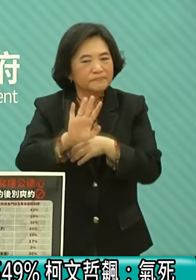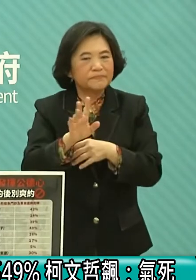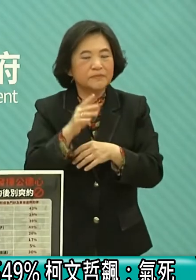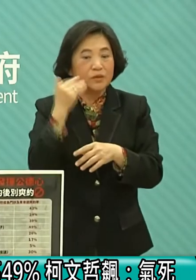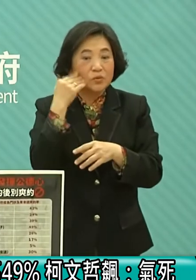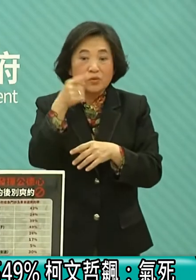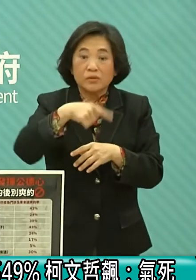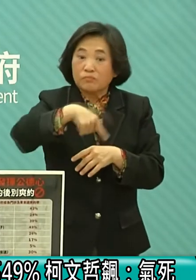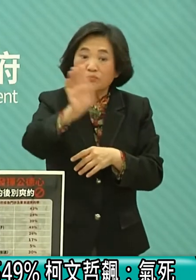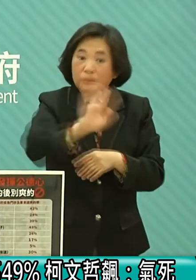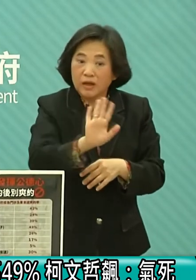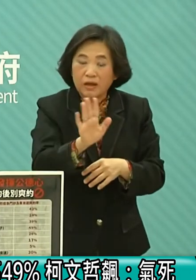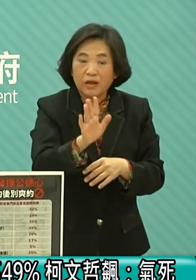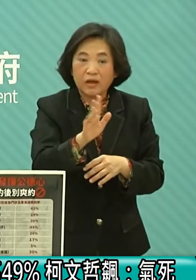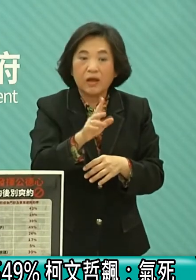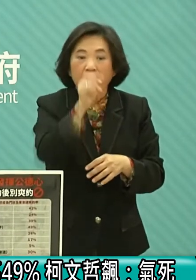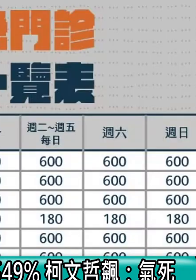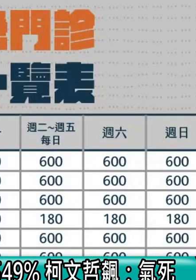拜托你